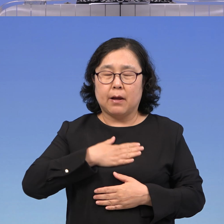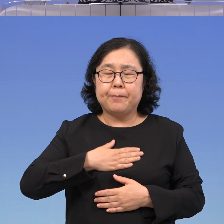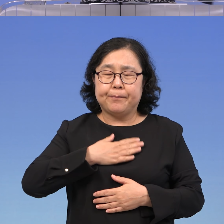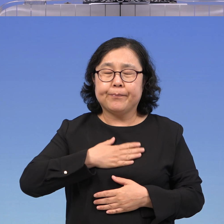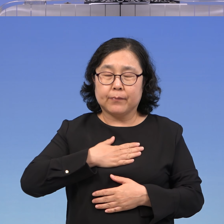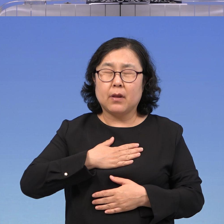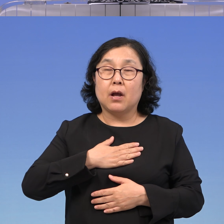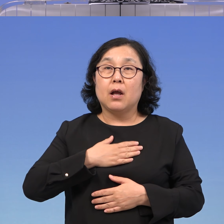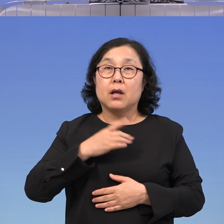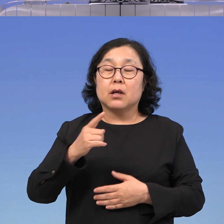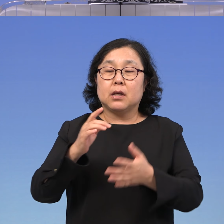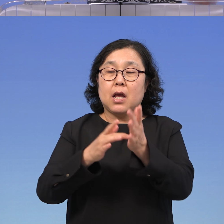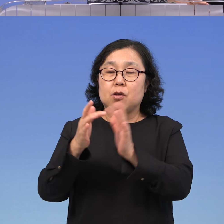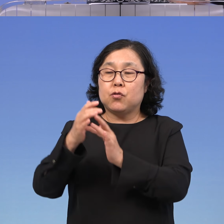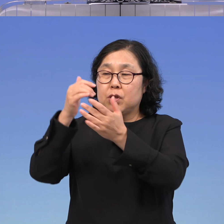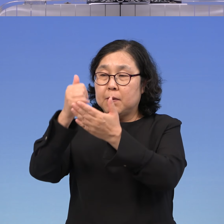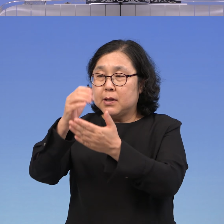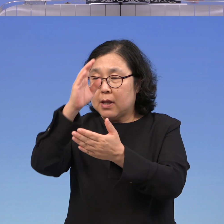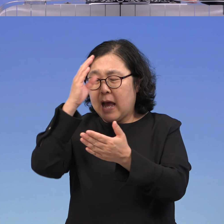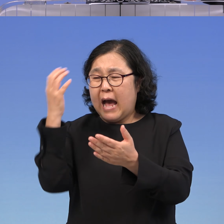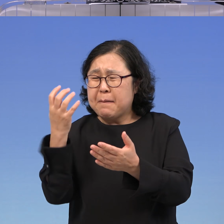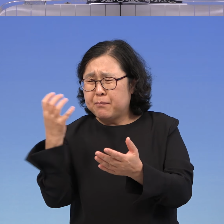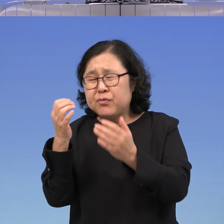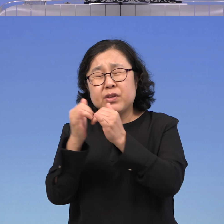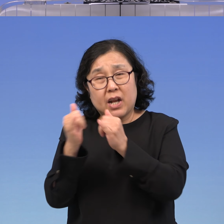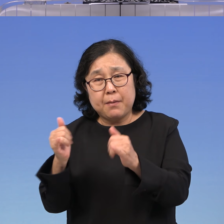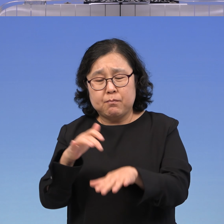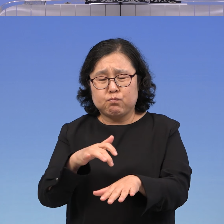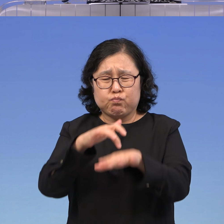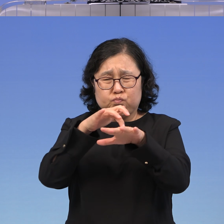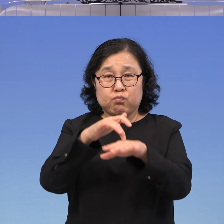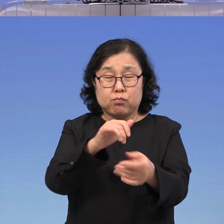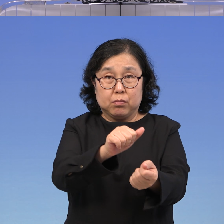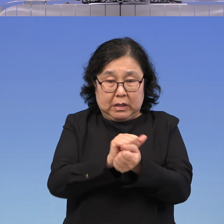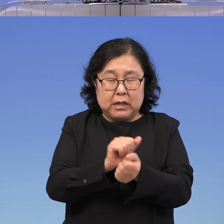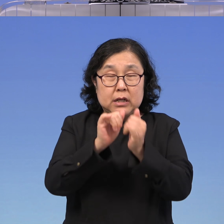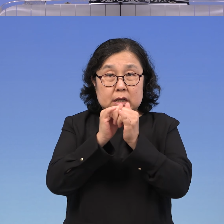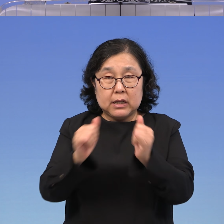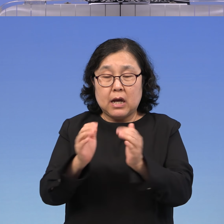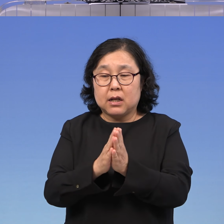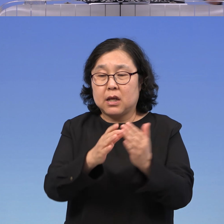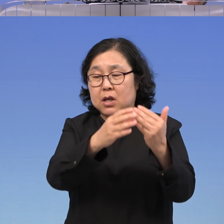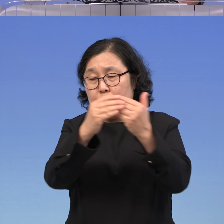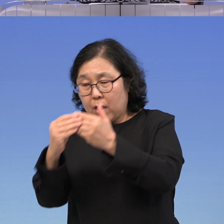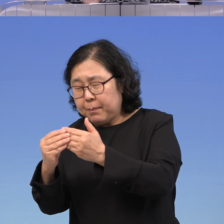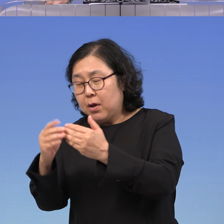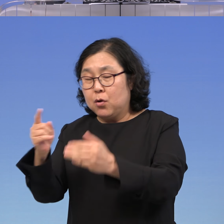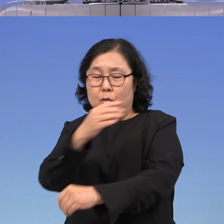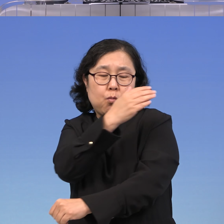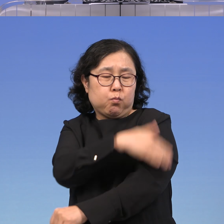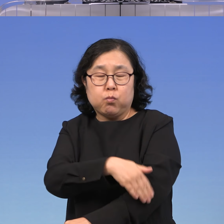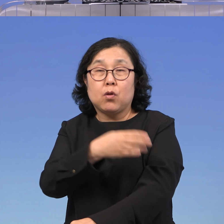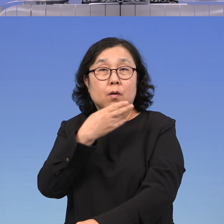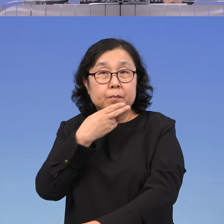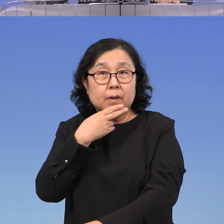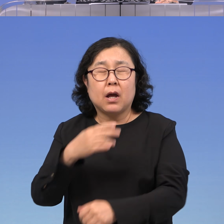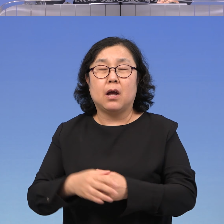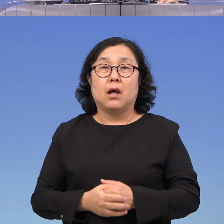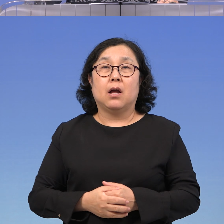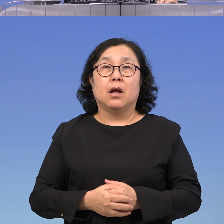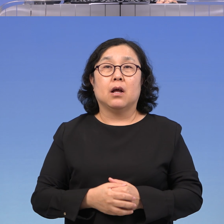예수님에게 이 환자들 이 귀신 들린 자를 데리고 가면 예수님은 그들을 외면하지 않으신다 그리고 그들이 알곤